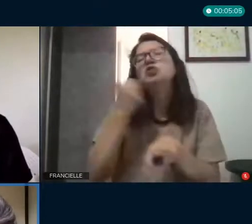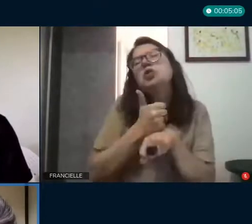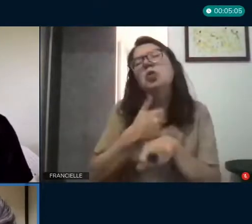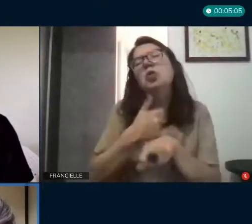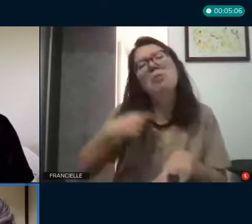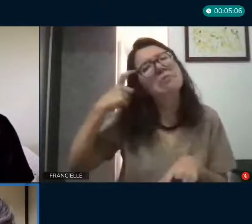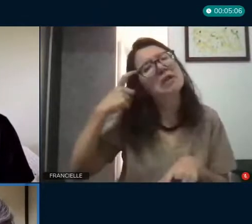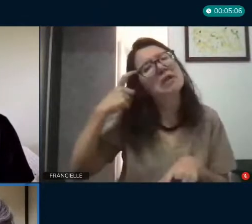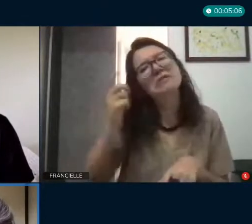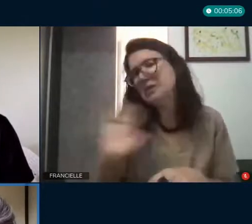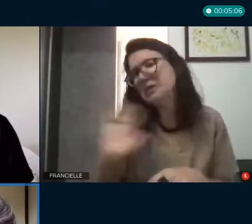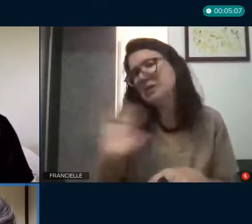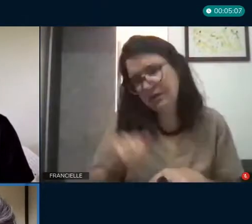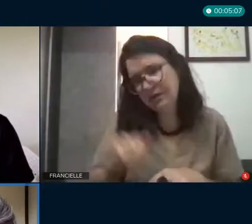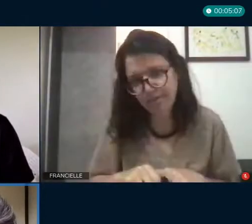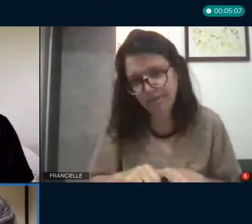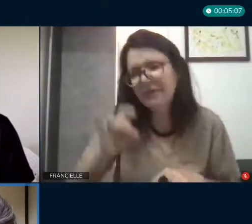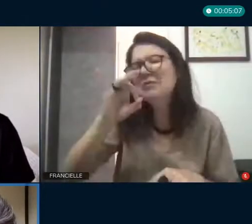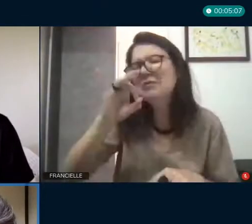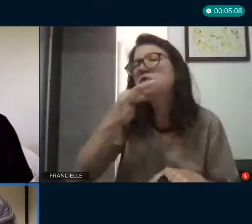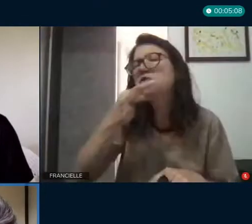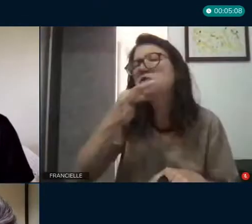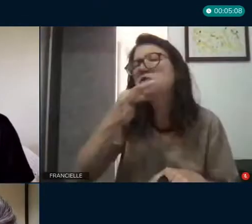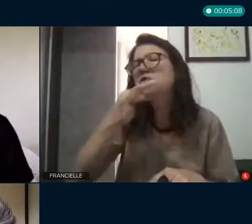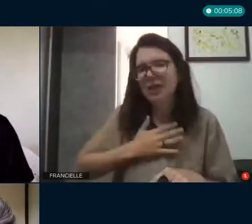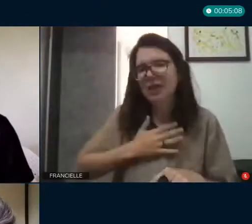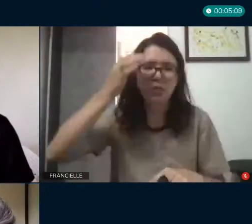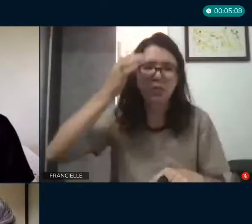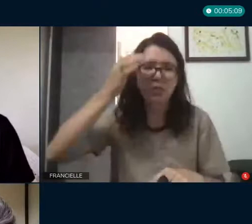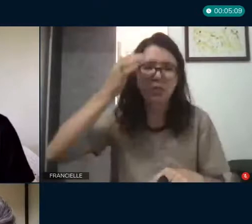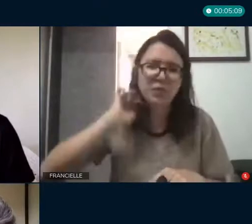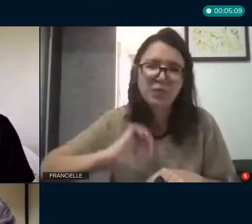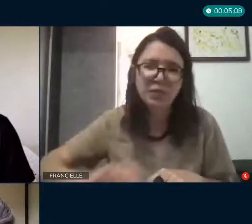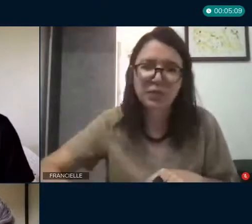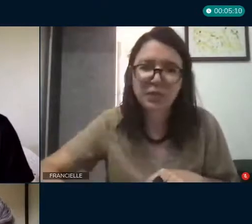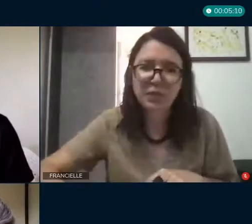em algumas leituras. Pode ser, Luciana?